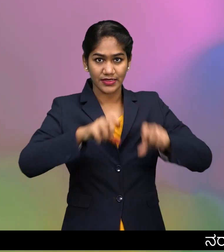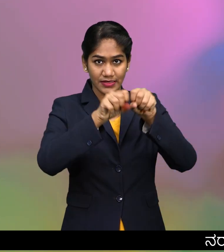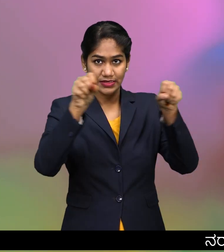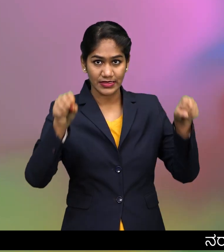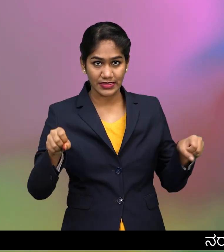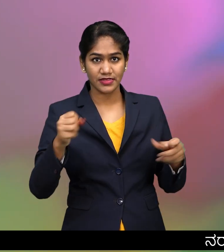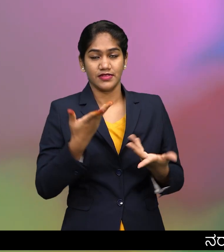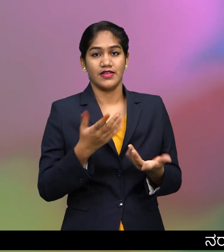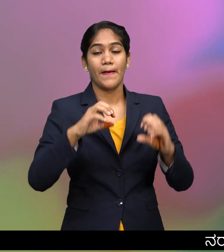ನರಮಂಡಲದ